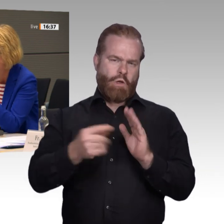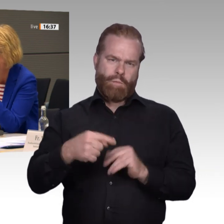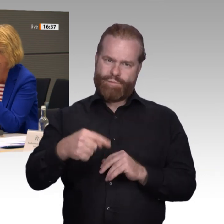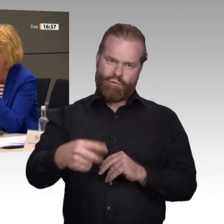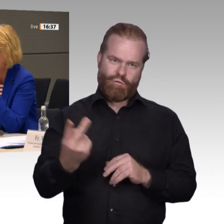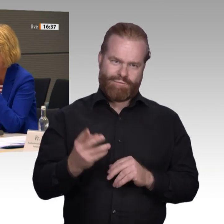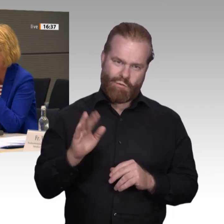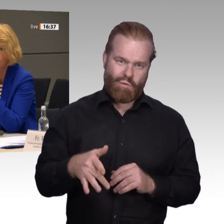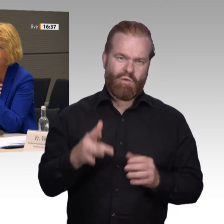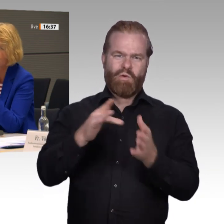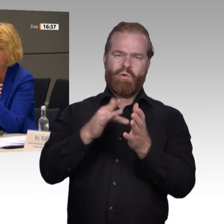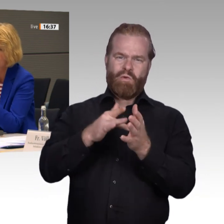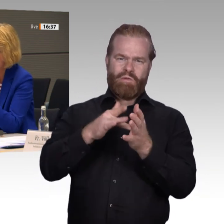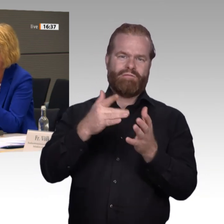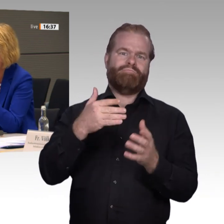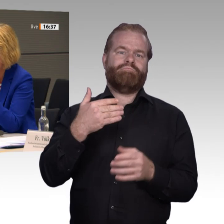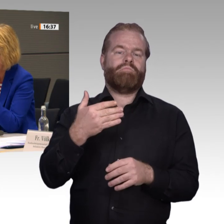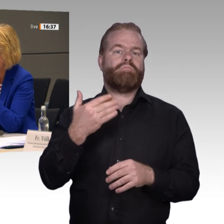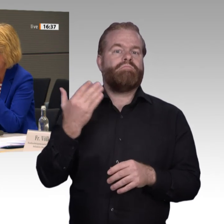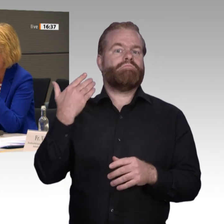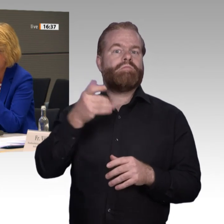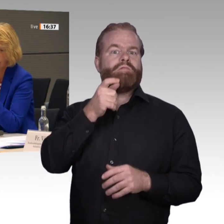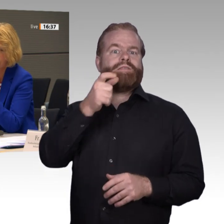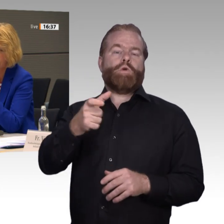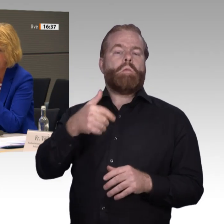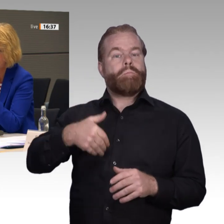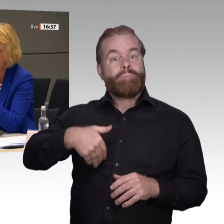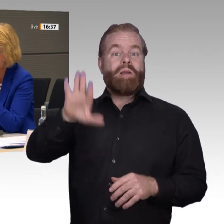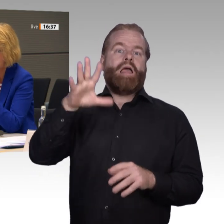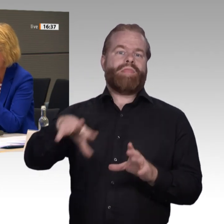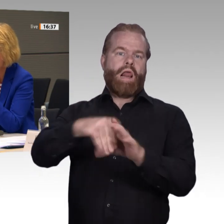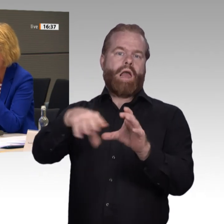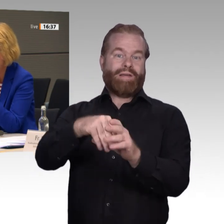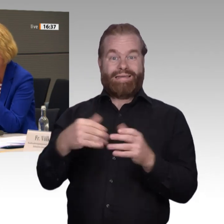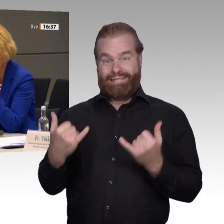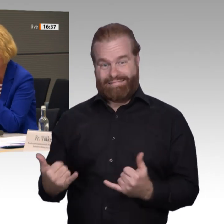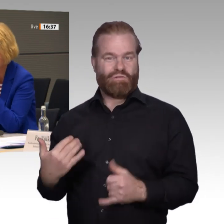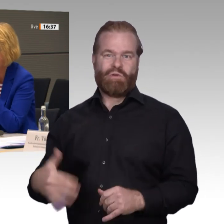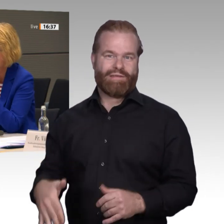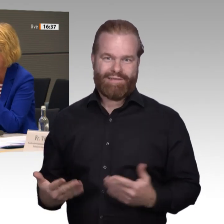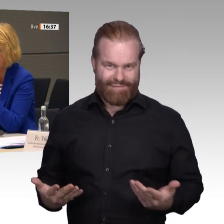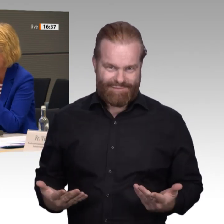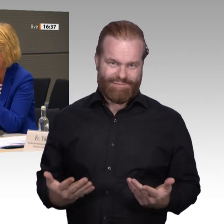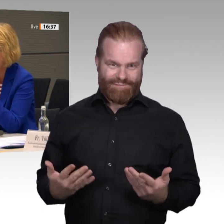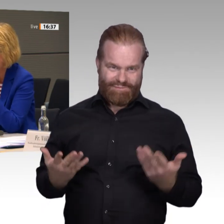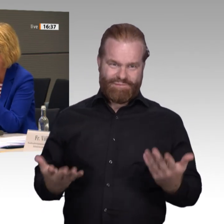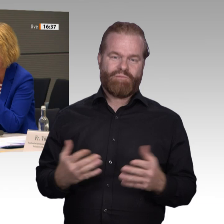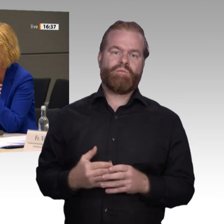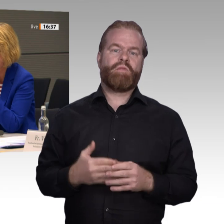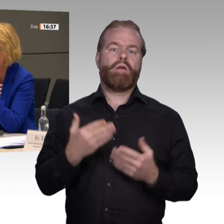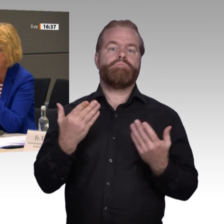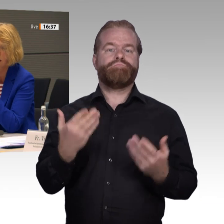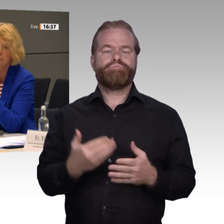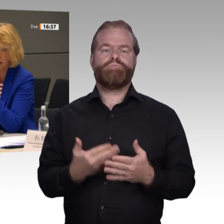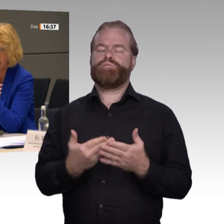Leistungen, die heute in besonderen Wohnformen quasi abgegrenzt werden von Leistungen der Eingliederungshilfe, jetzt mit Umsatzsteuer belegt werden, was natürlich